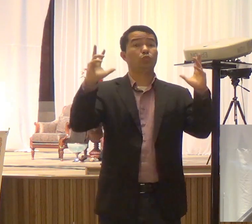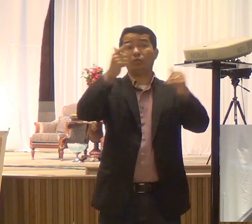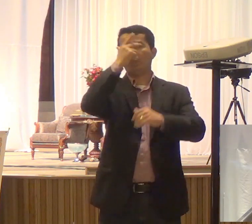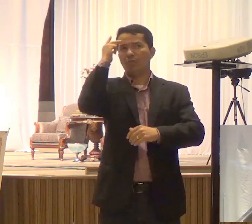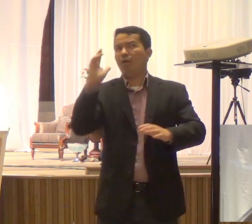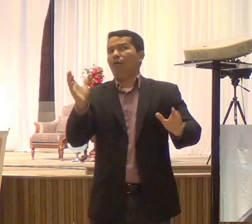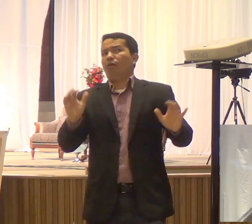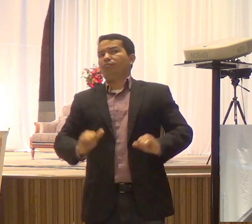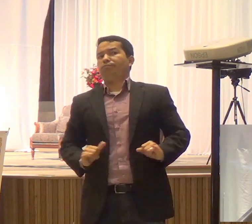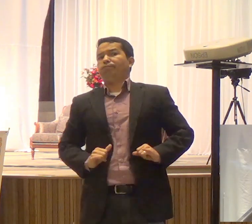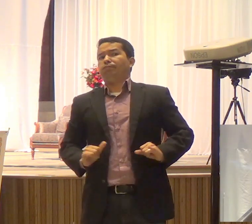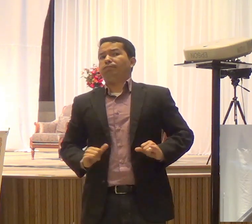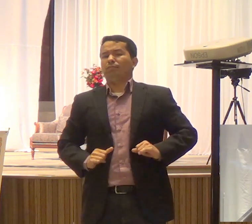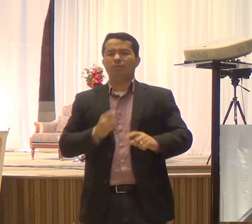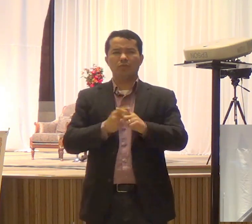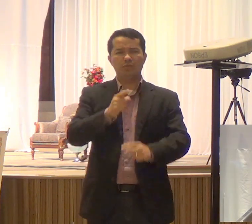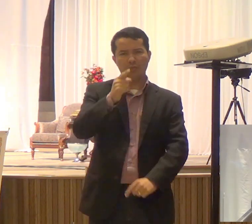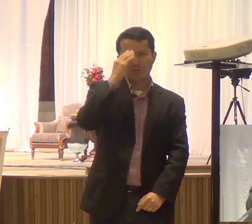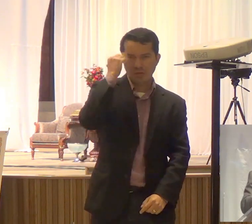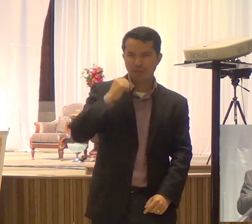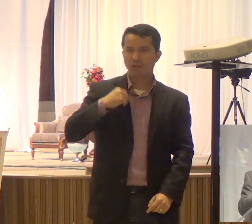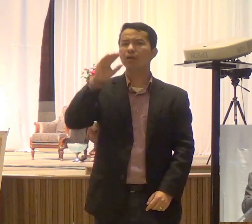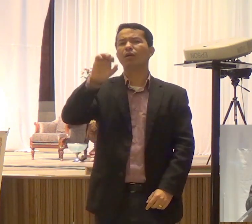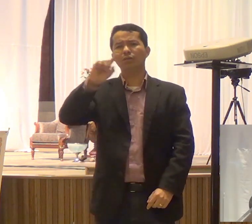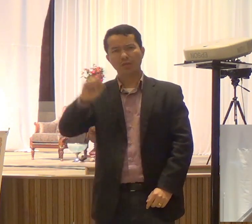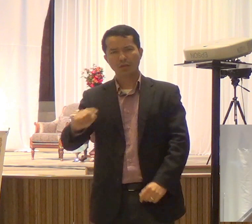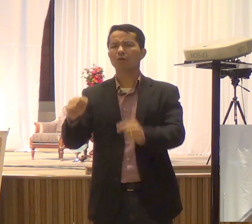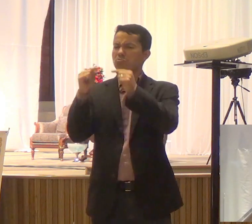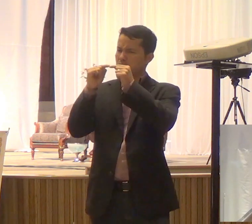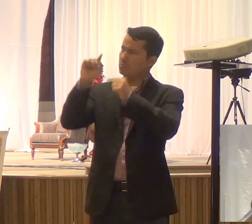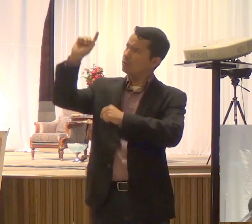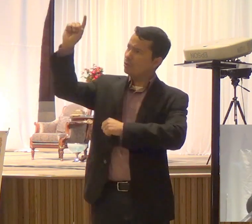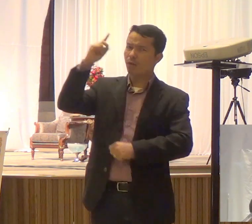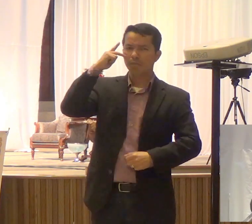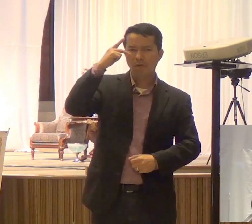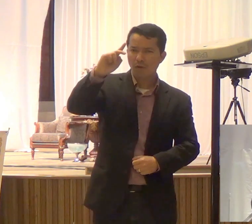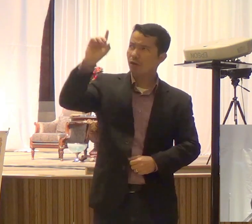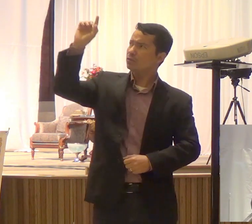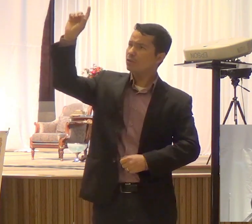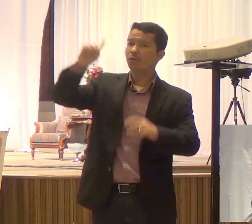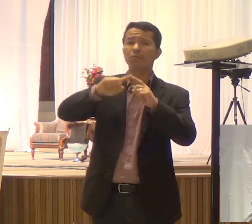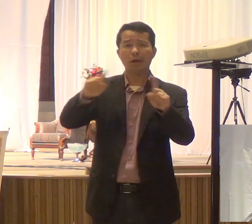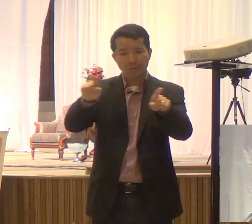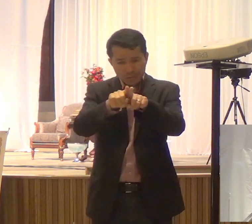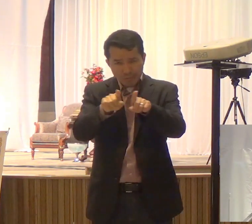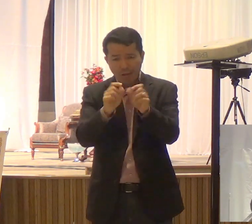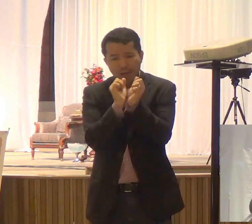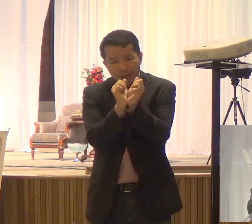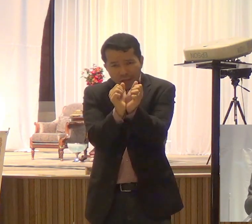E Ezequiel, ainda que fosse um profeta de Deus, ainda que fosse homem de Deus, alguém que estava fazendo a vontade do